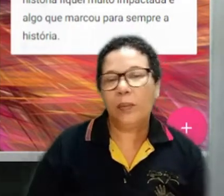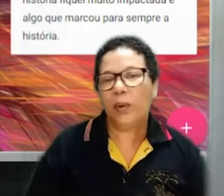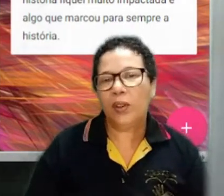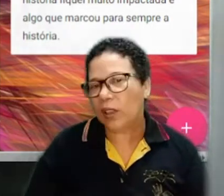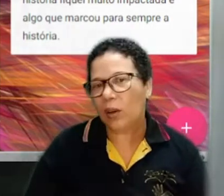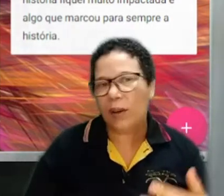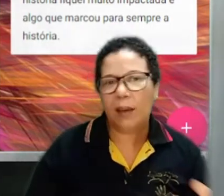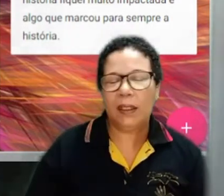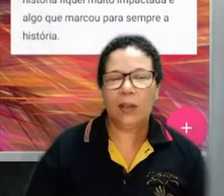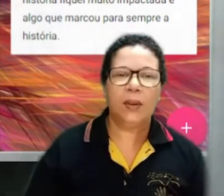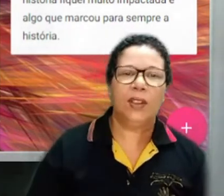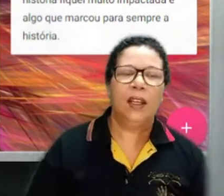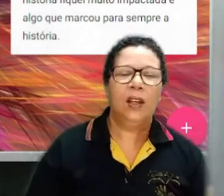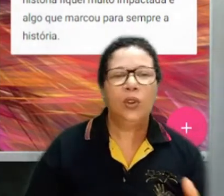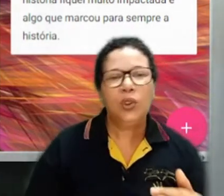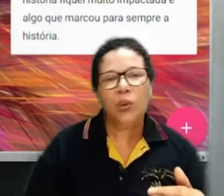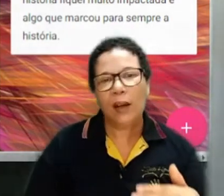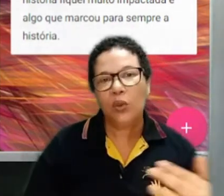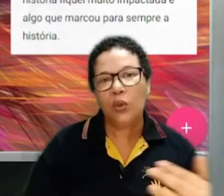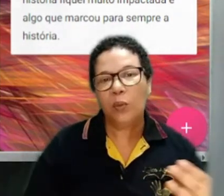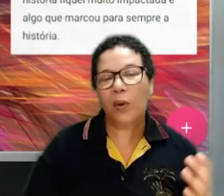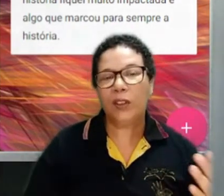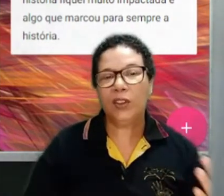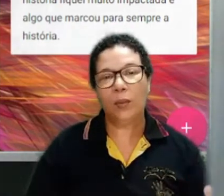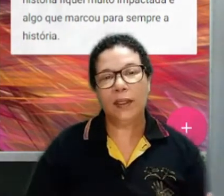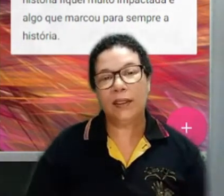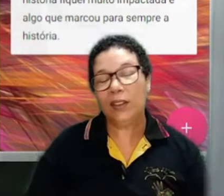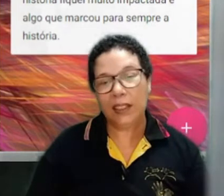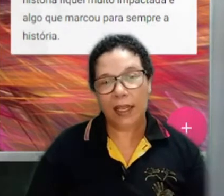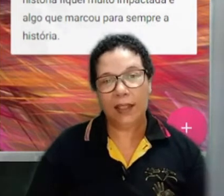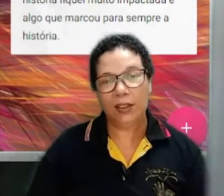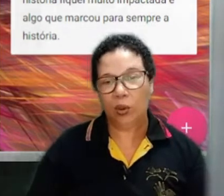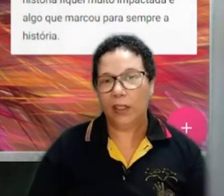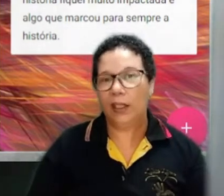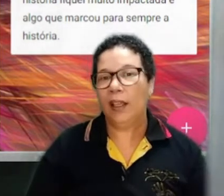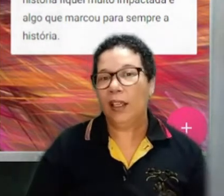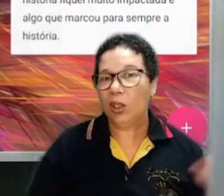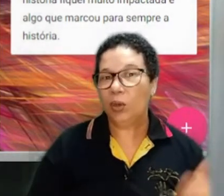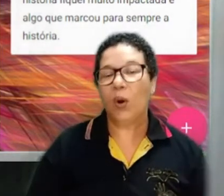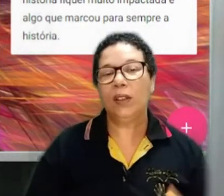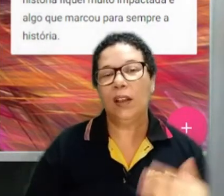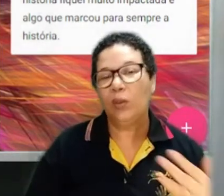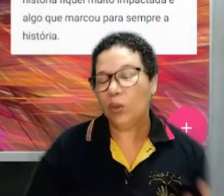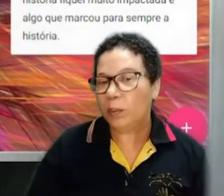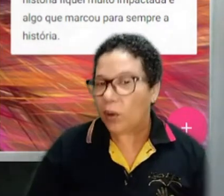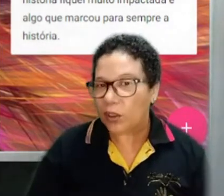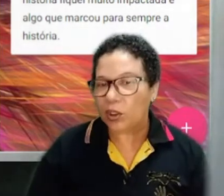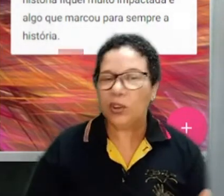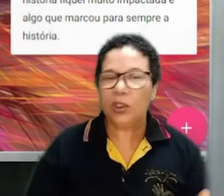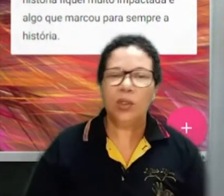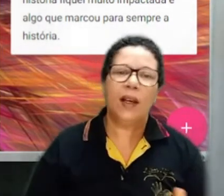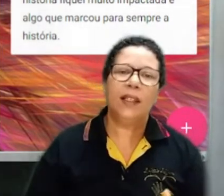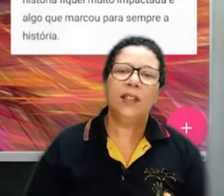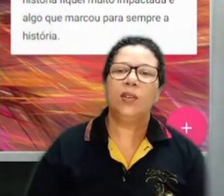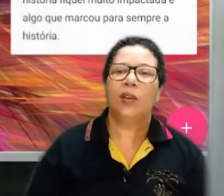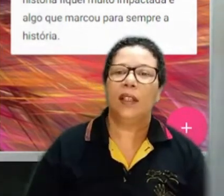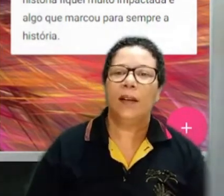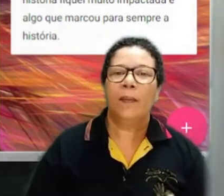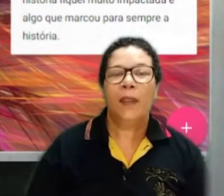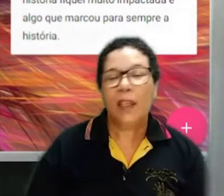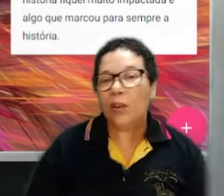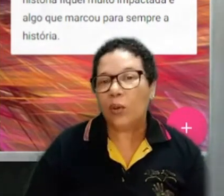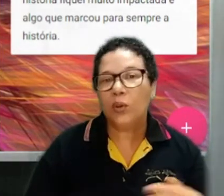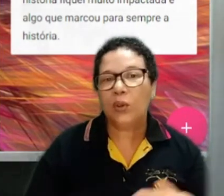como uma ferramenta colaborativa, onde um aluno pode iniciar a história e o outro aluno pode continuar a